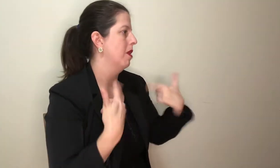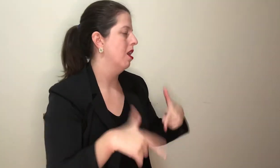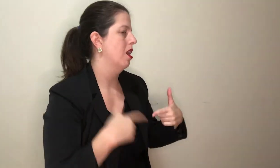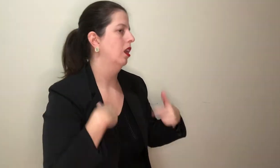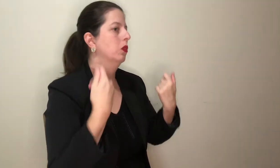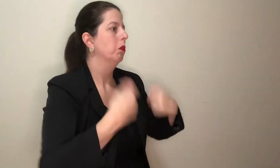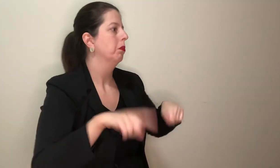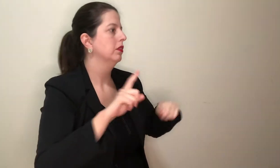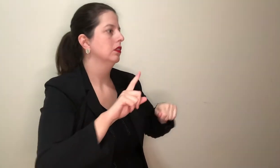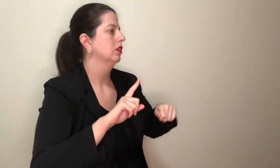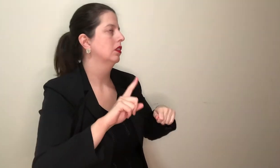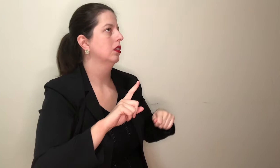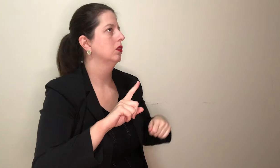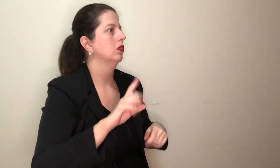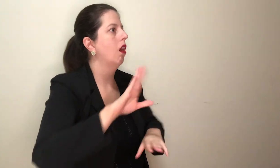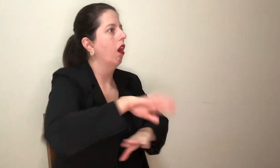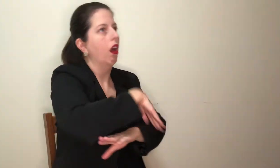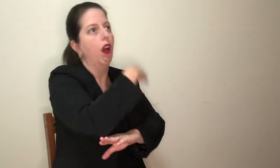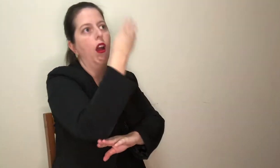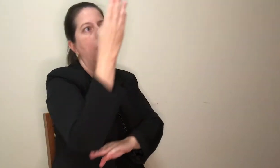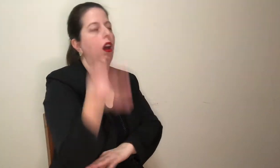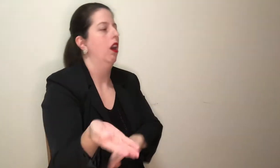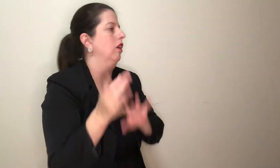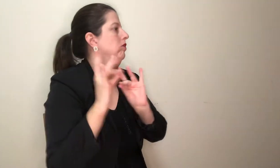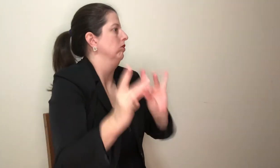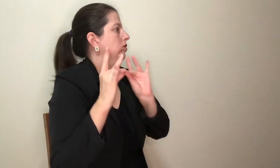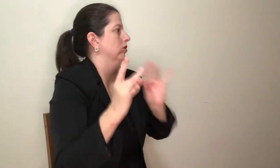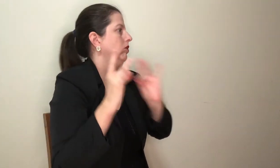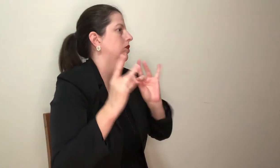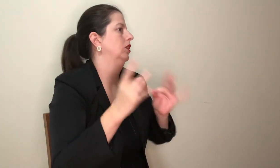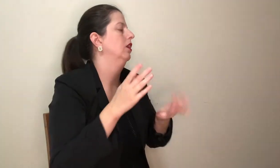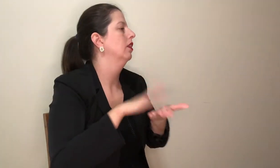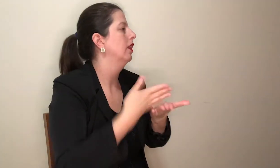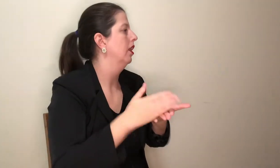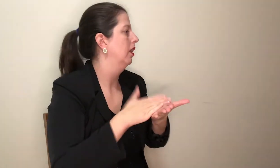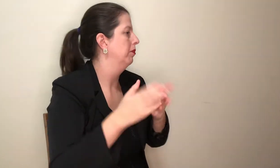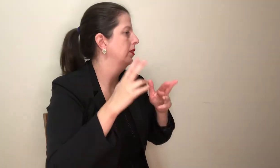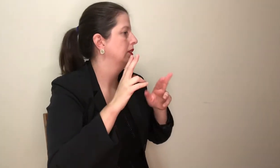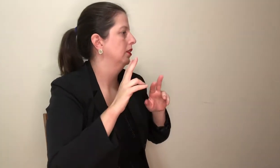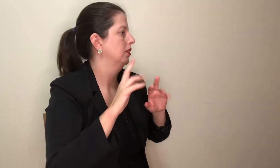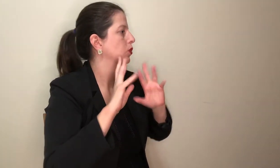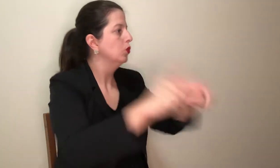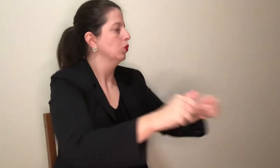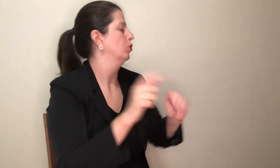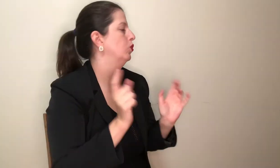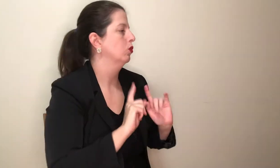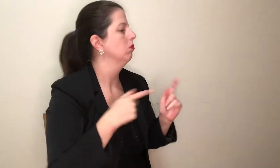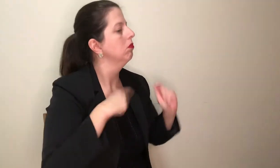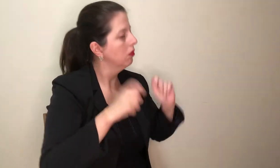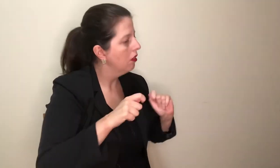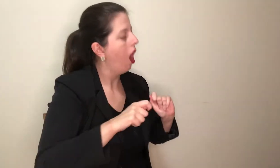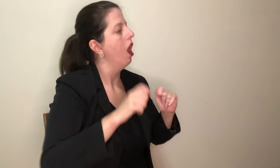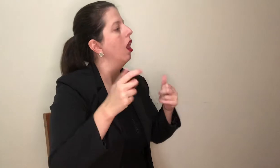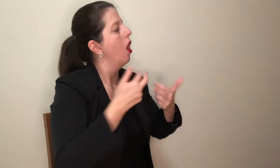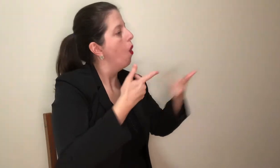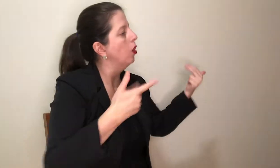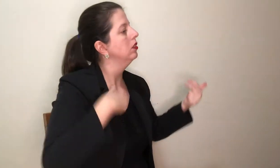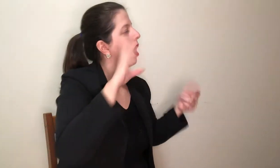Tem várias coisas que eu consigo resolver sozinha. Só em alguns momentos, quando eu não estou sentindo muita segurança no que eu